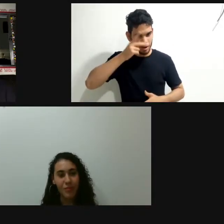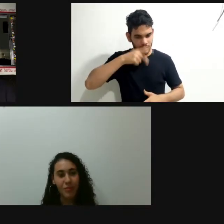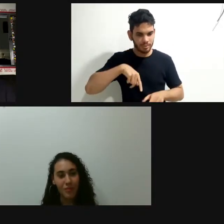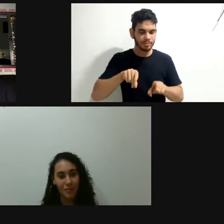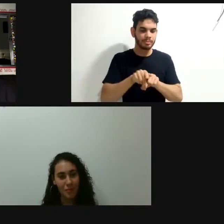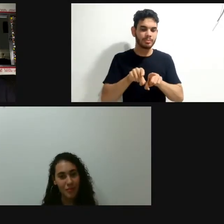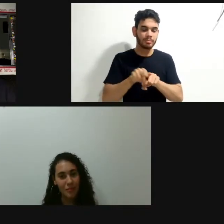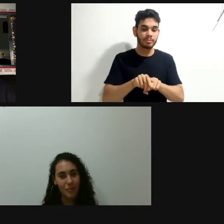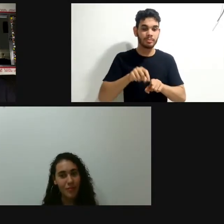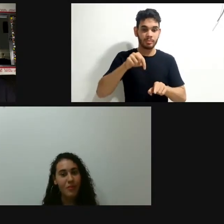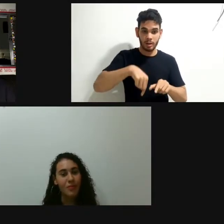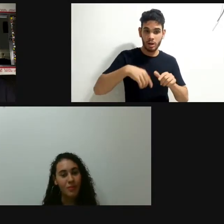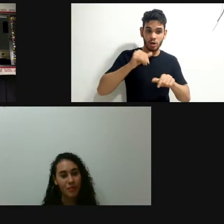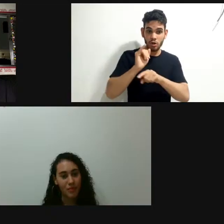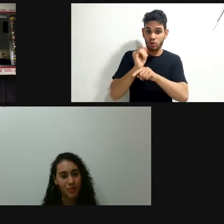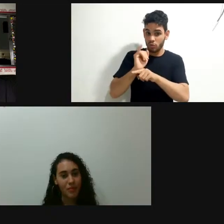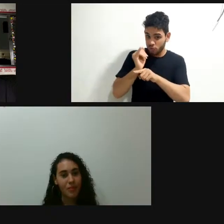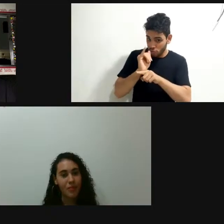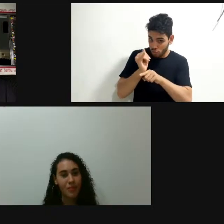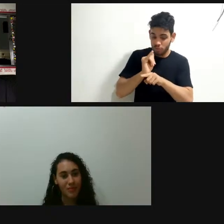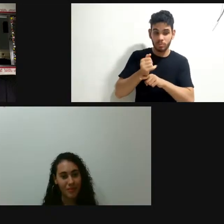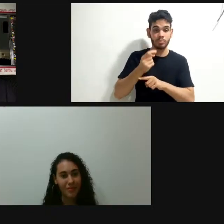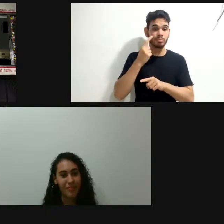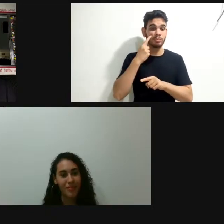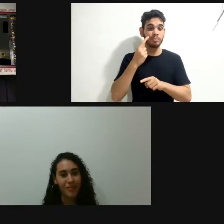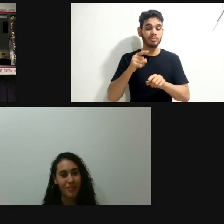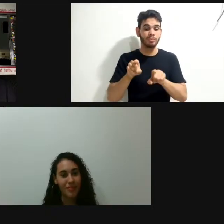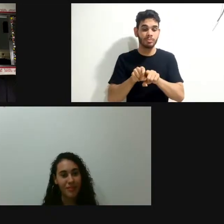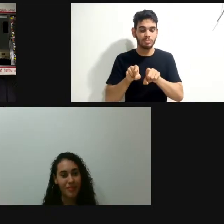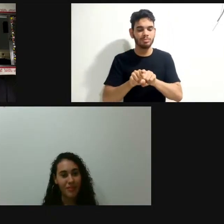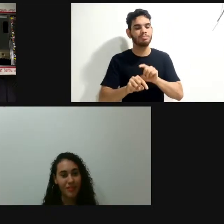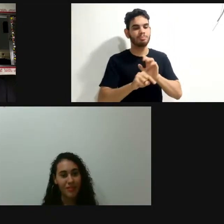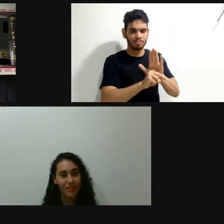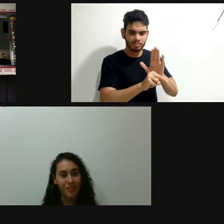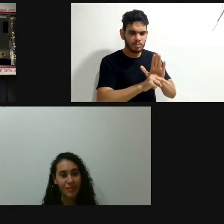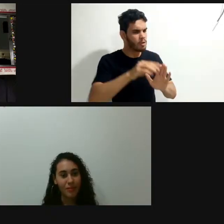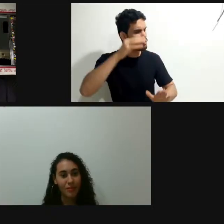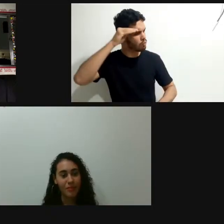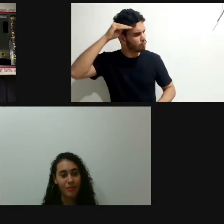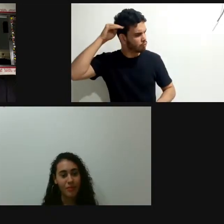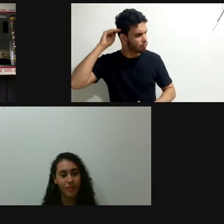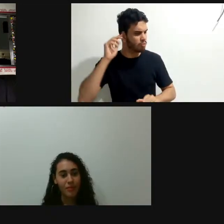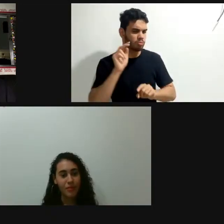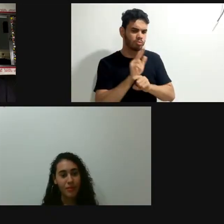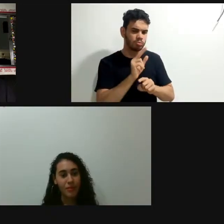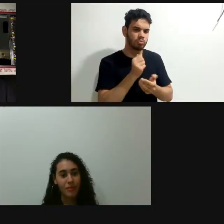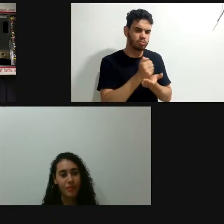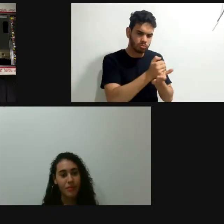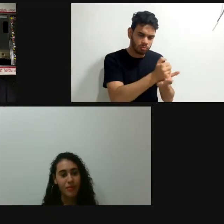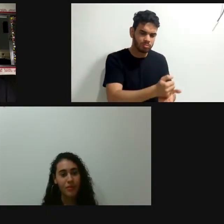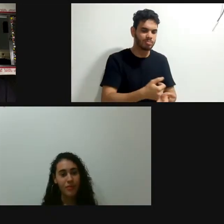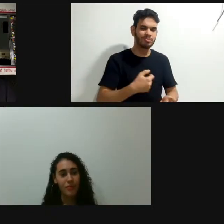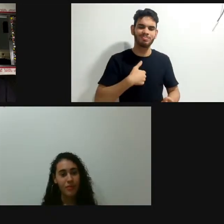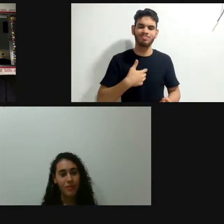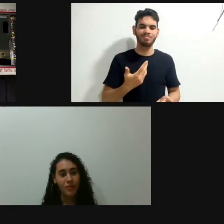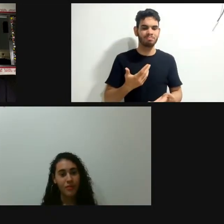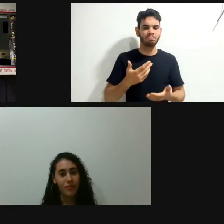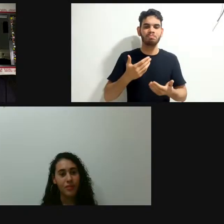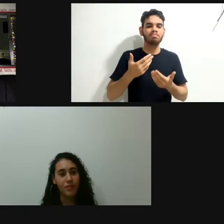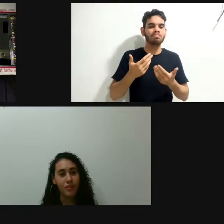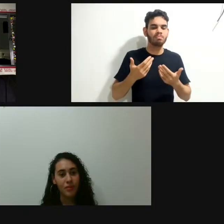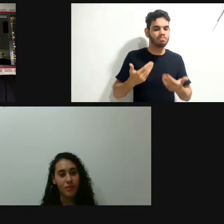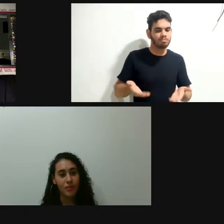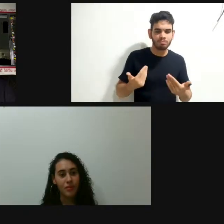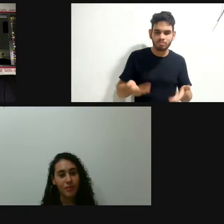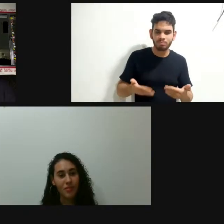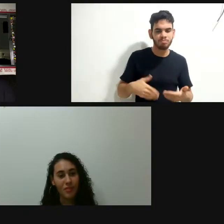sempre dando uma moral para nossa amiga Bia, conversando, quem estiver aberto para live. Eu sou um cara muito tranquilo, não sei o que pareceu